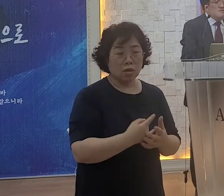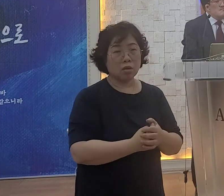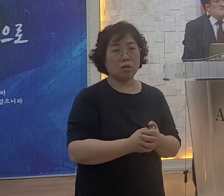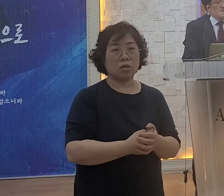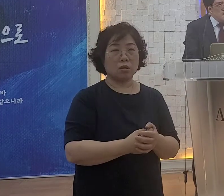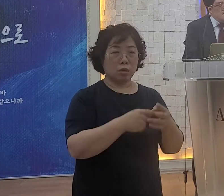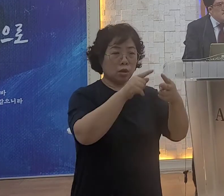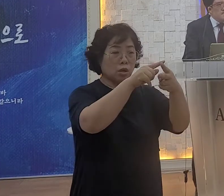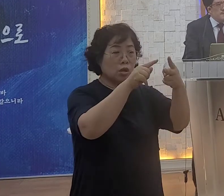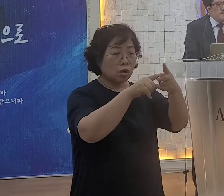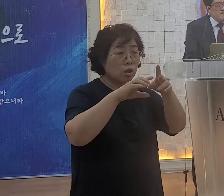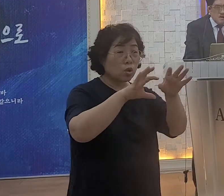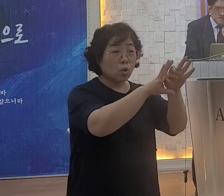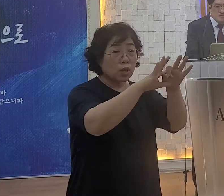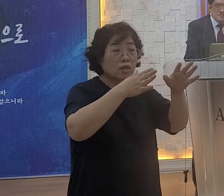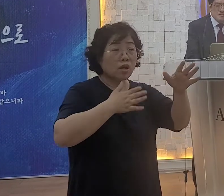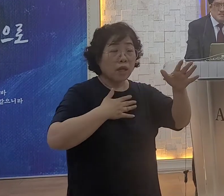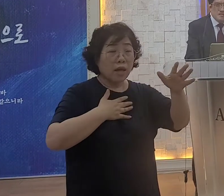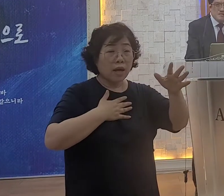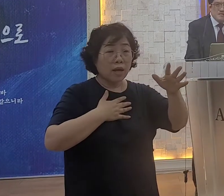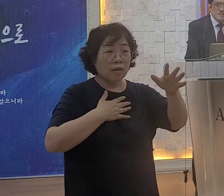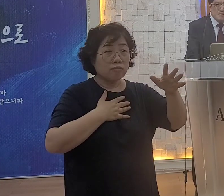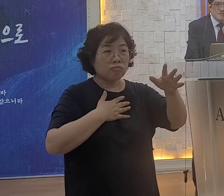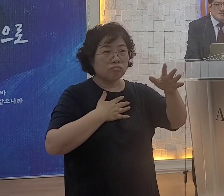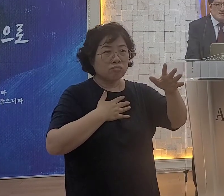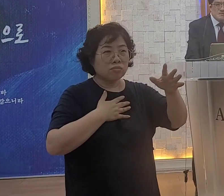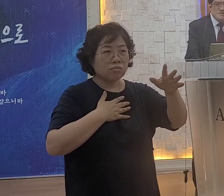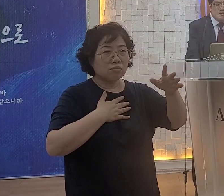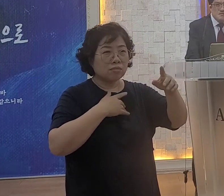이 의롭게 됨이 뭐냐면 사실은